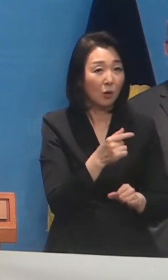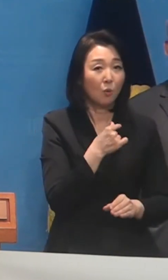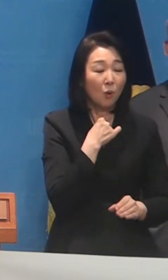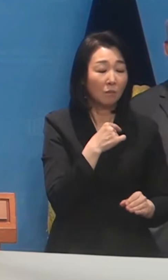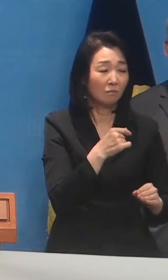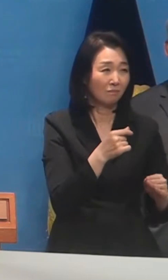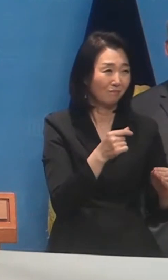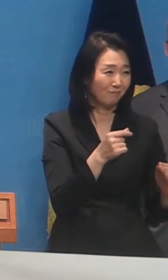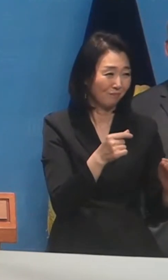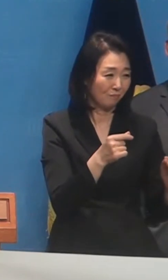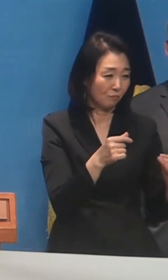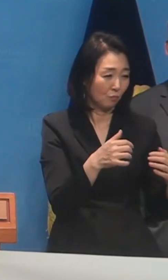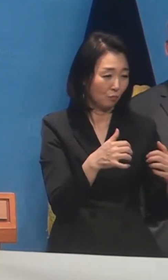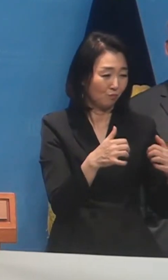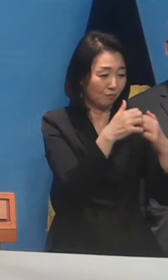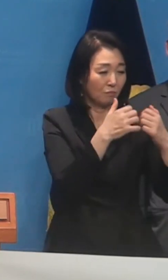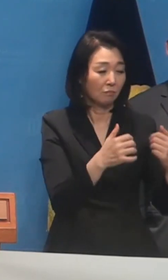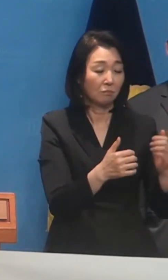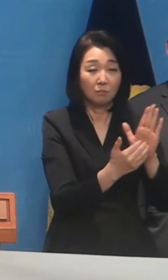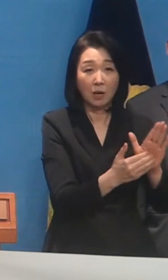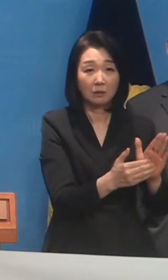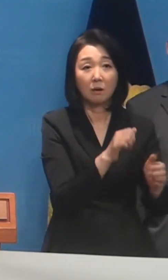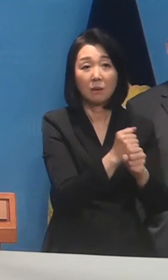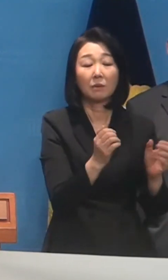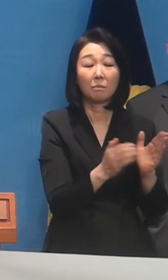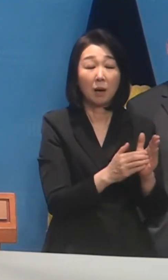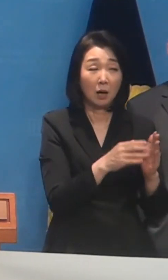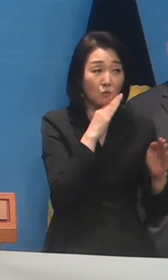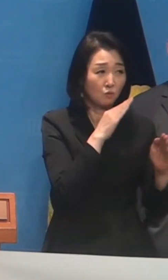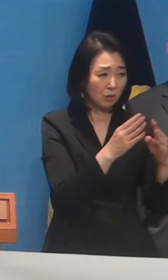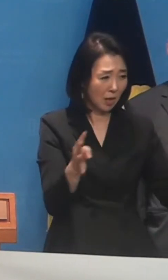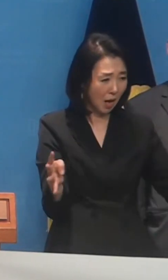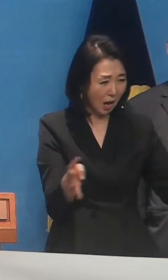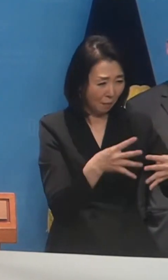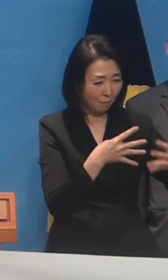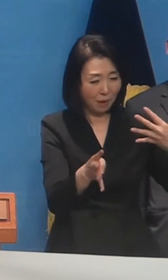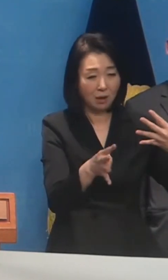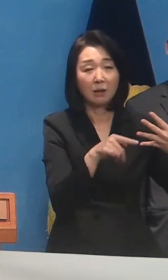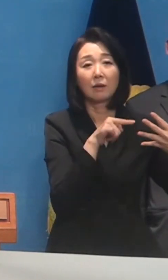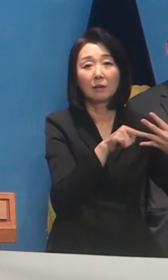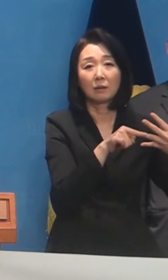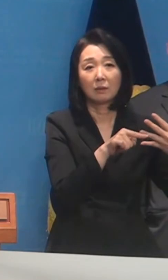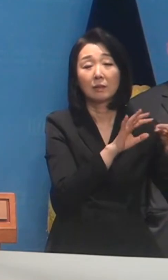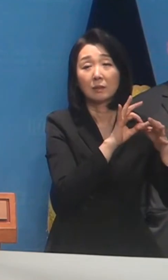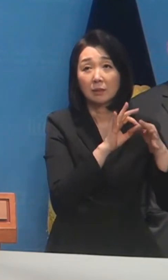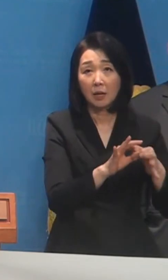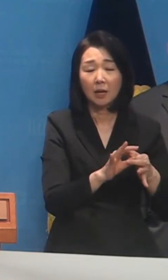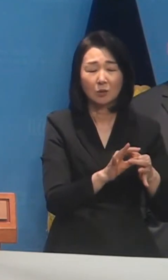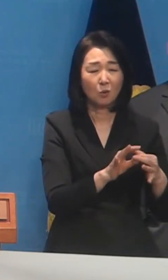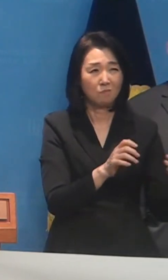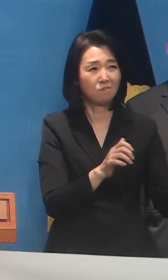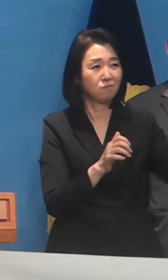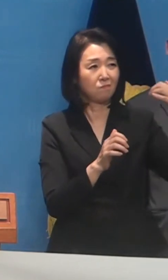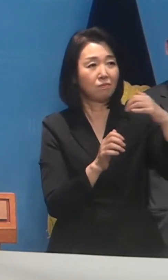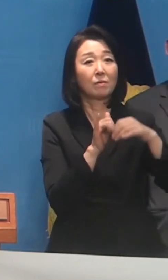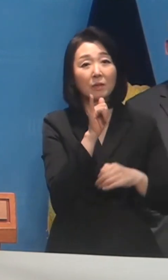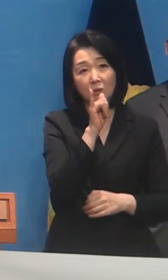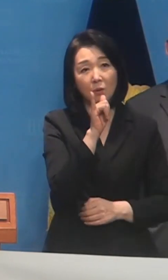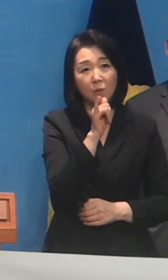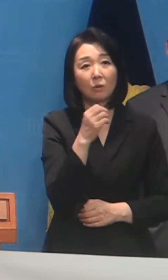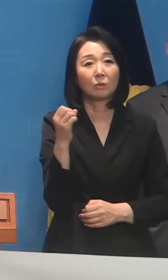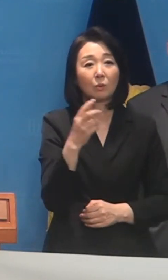목적으로 체결하였으나 북한은 합의 내용을 이행치 않고 계속 도발을